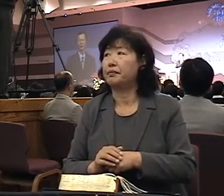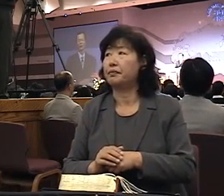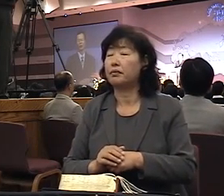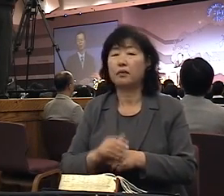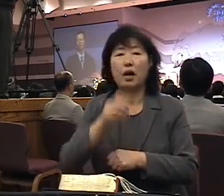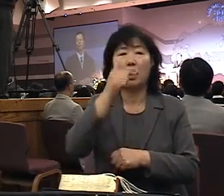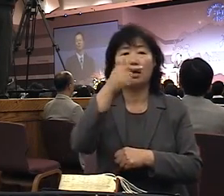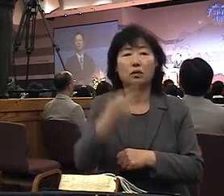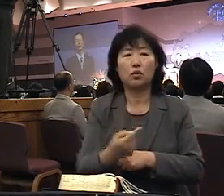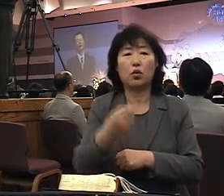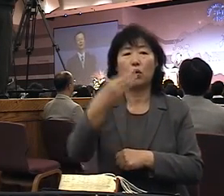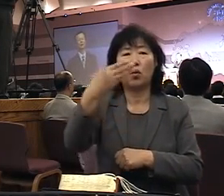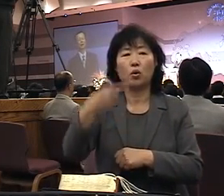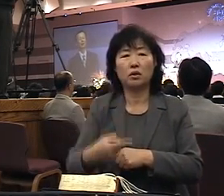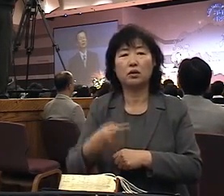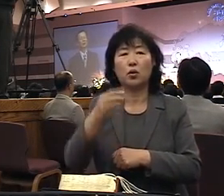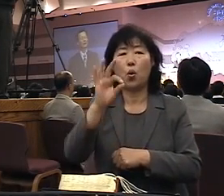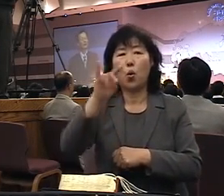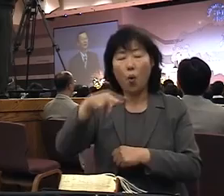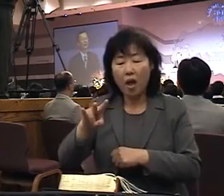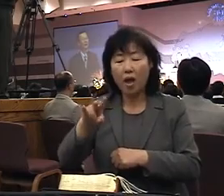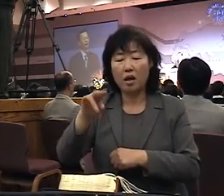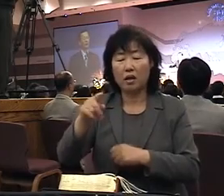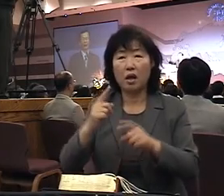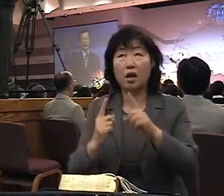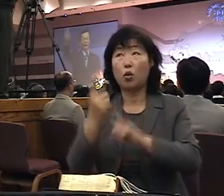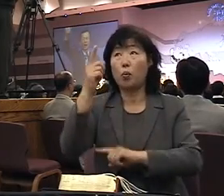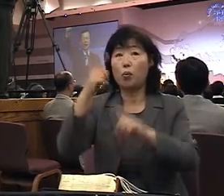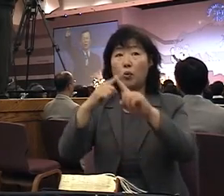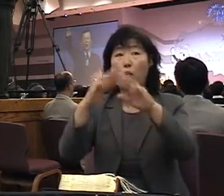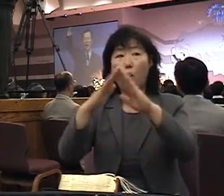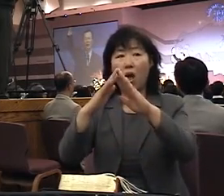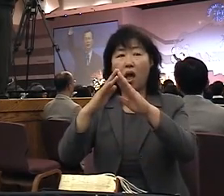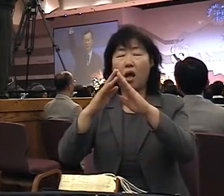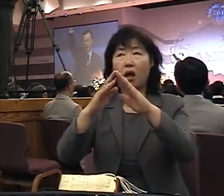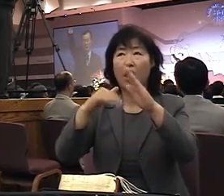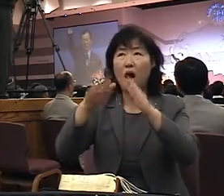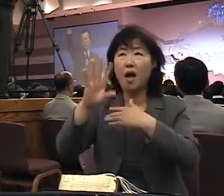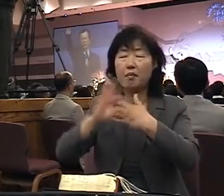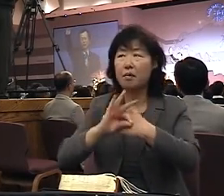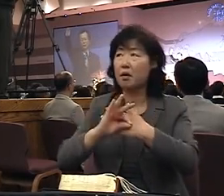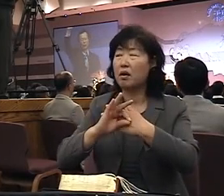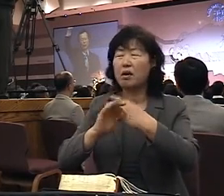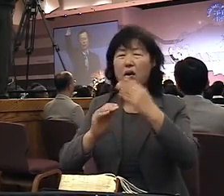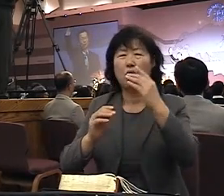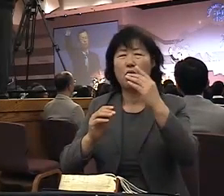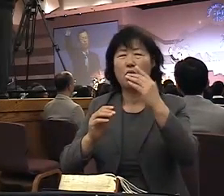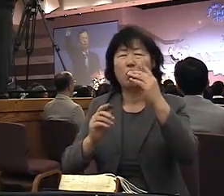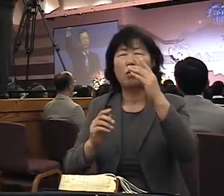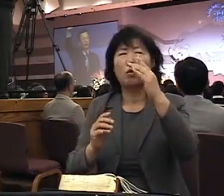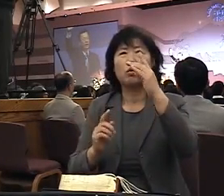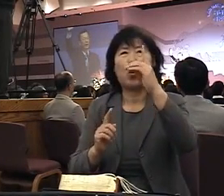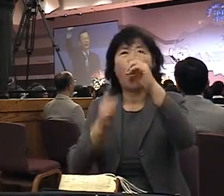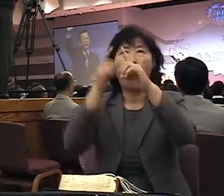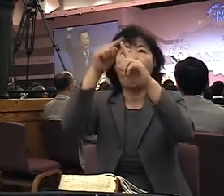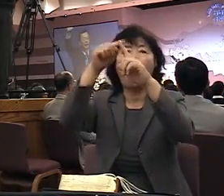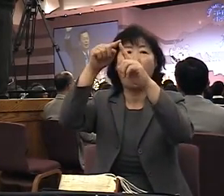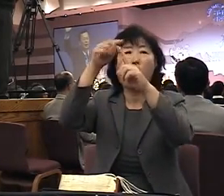노르웨이의 한 높은 교회당을 가면은 그 교회당 타워 제일 끝부분에